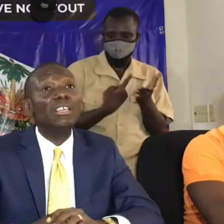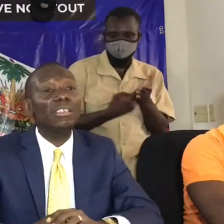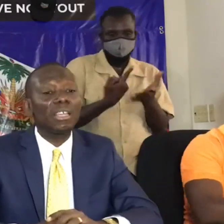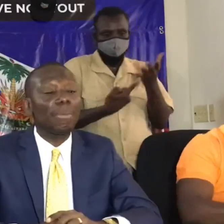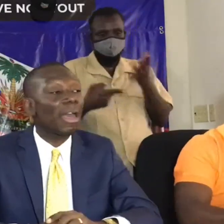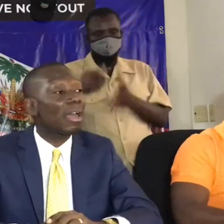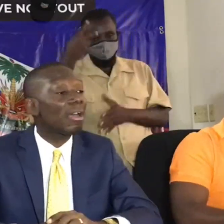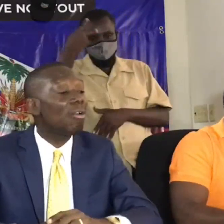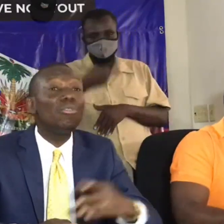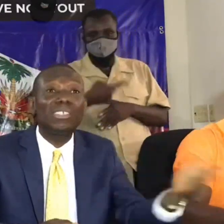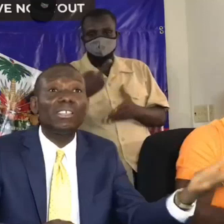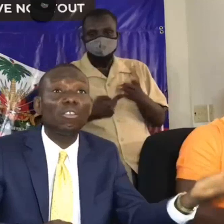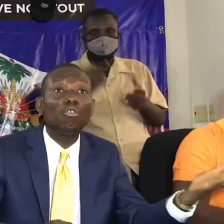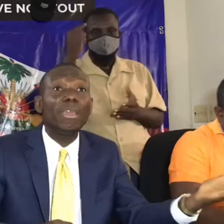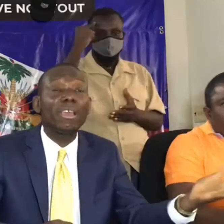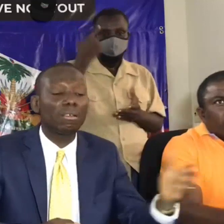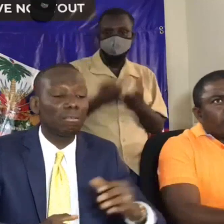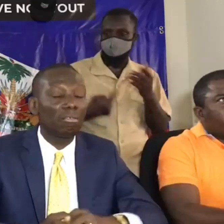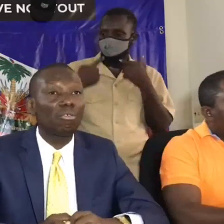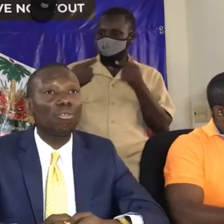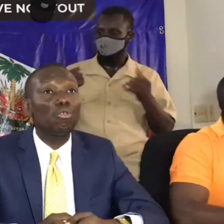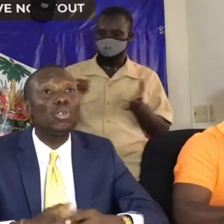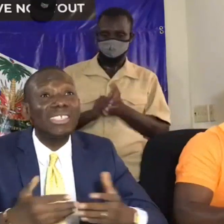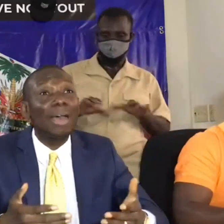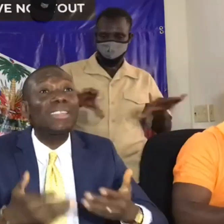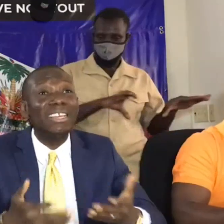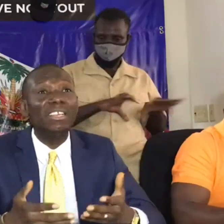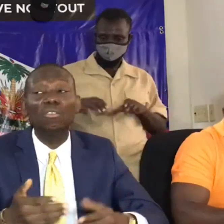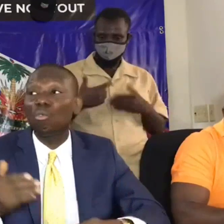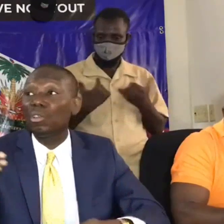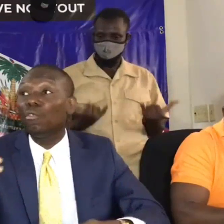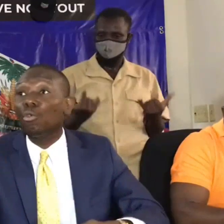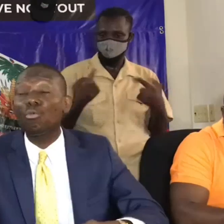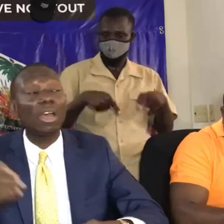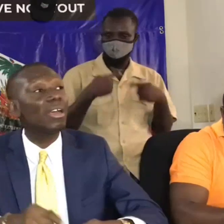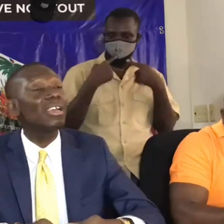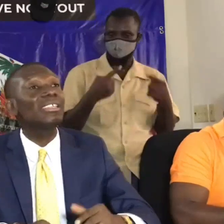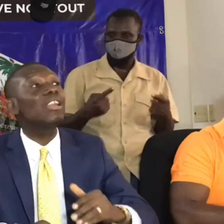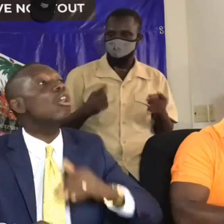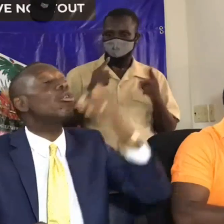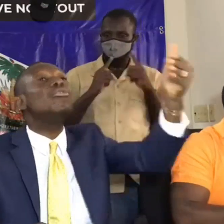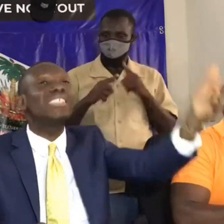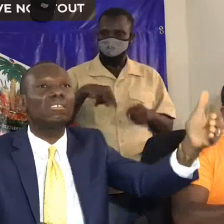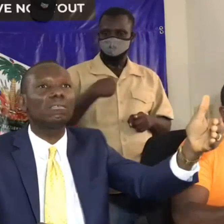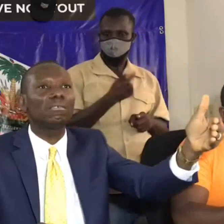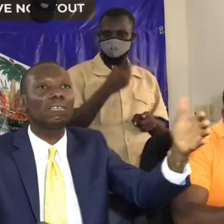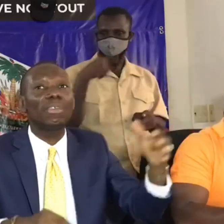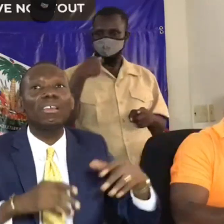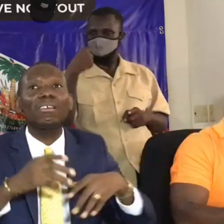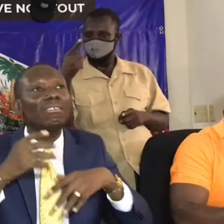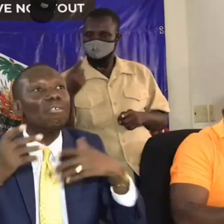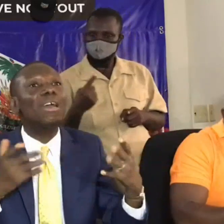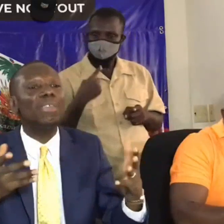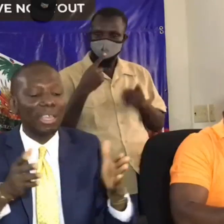Si ce n'est pas lundi demain que dossier attendait au niveau de cour là, c'est l'autre lundi.